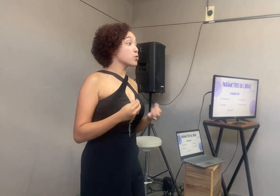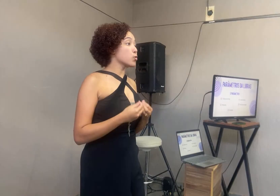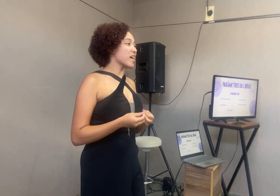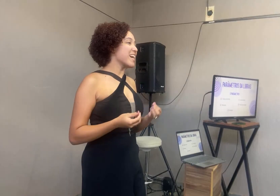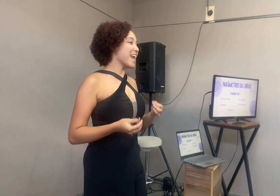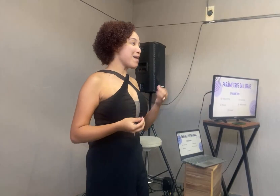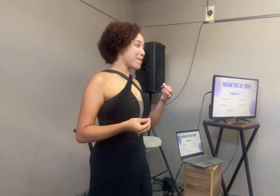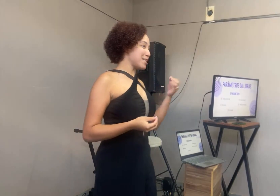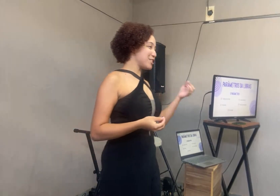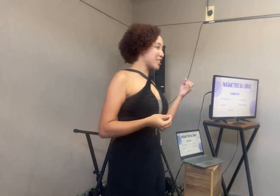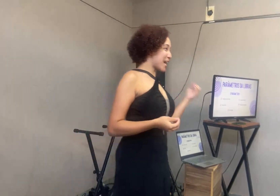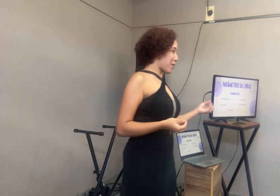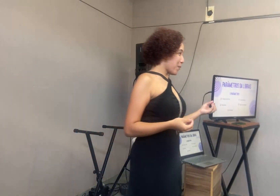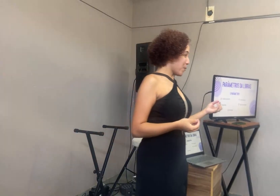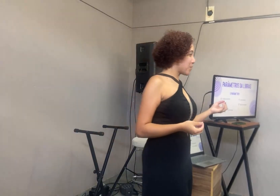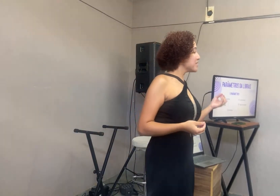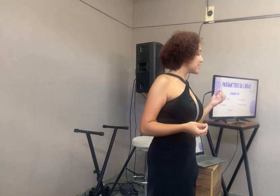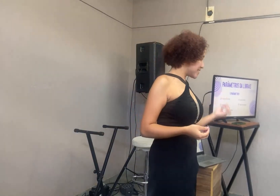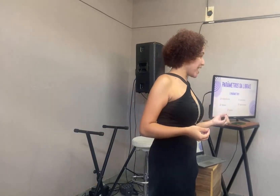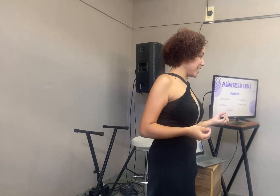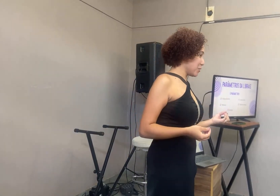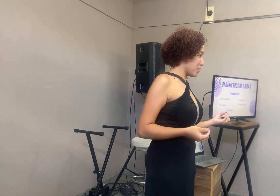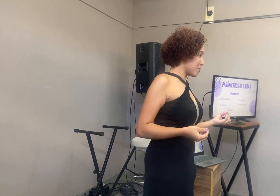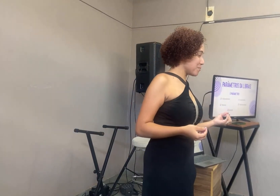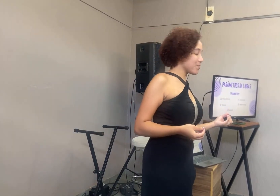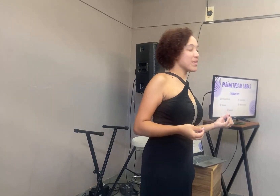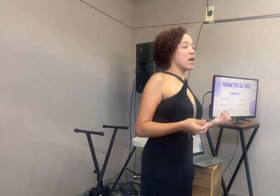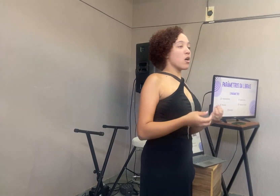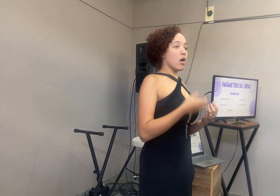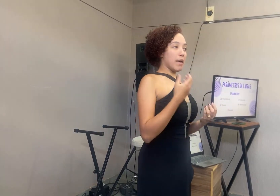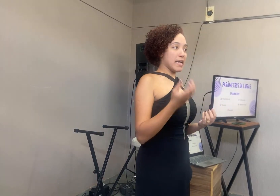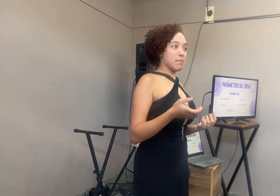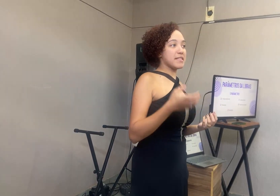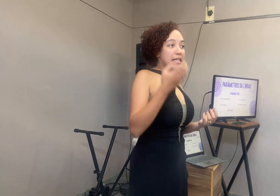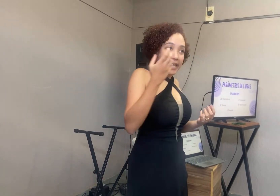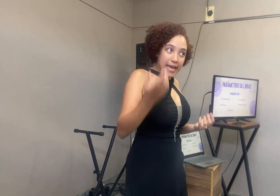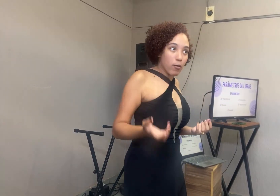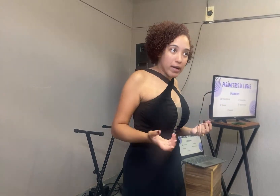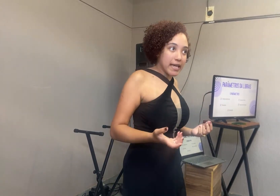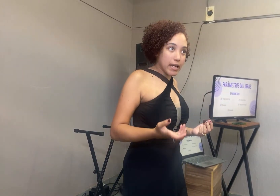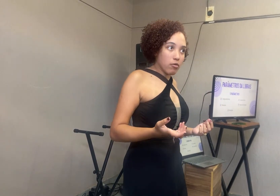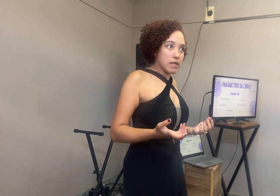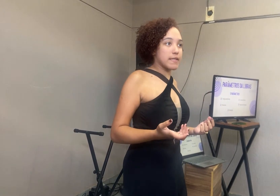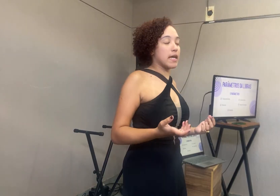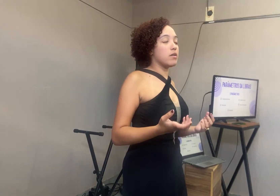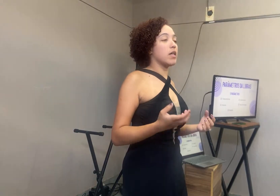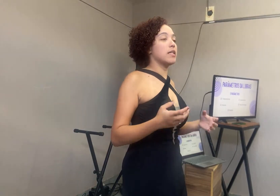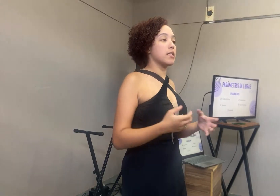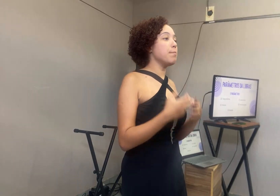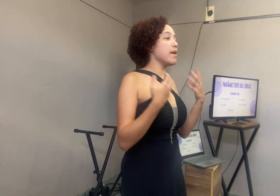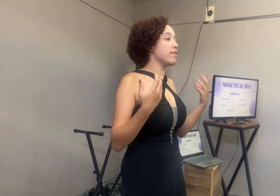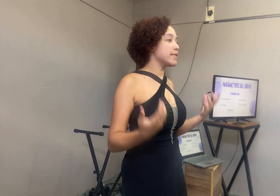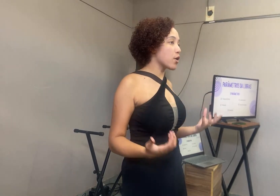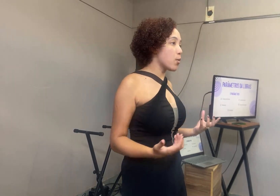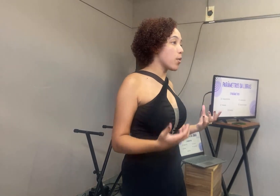estrutura gramatical da língua. Como a Libras ela é uma língua, certo? Ela também vai ser composta